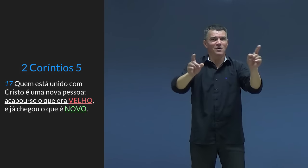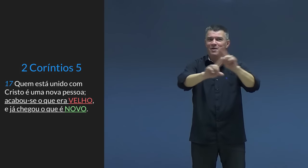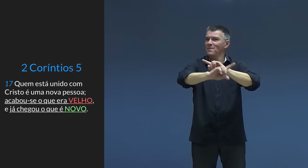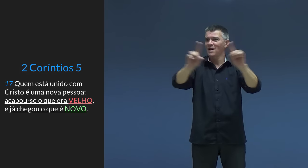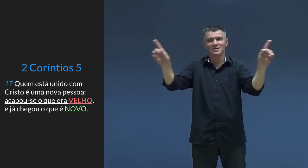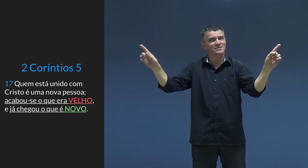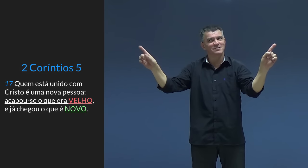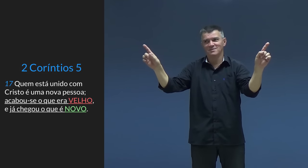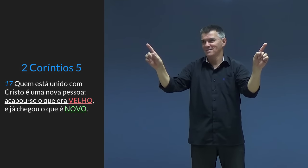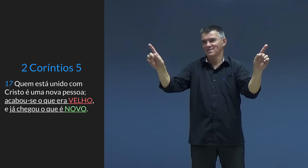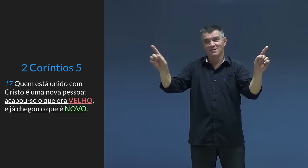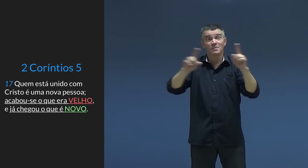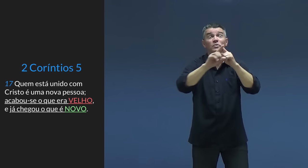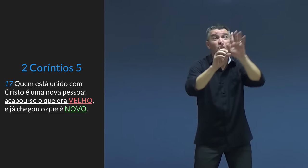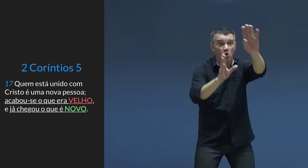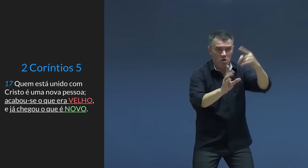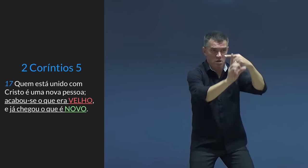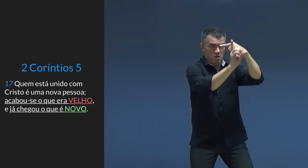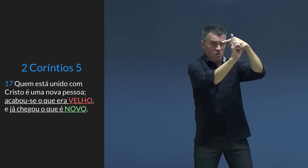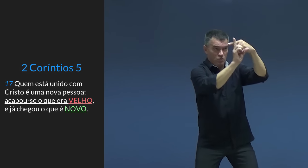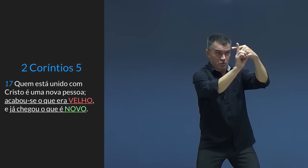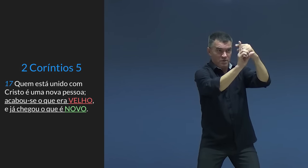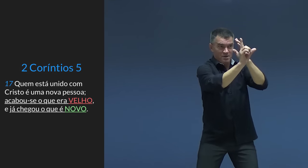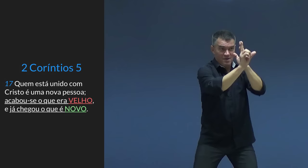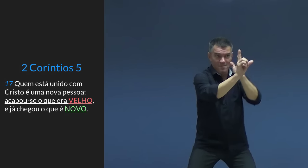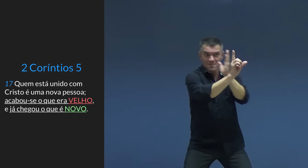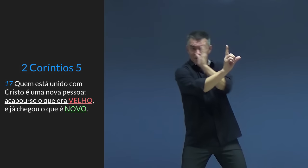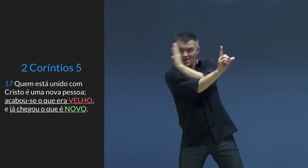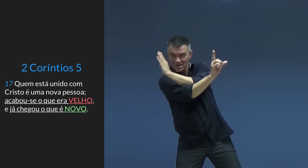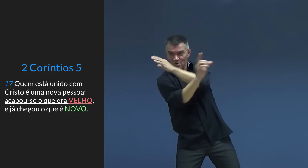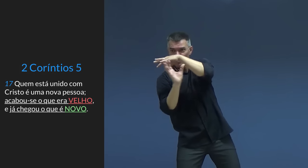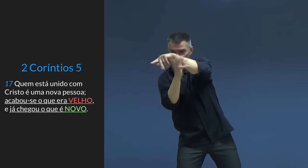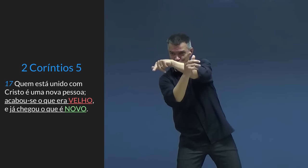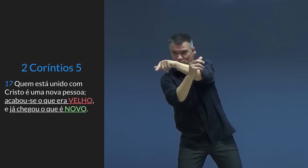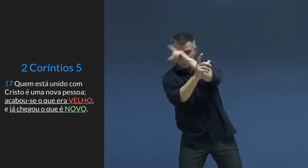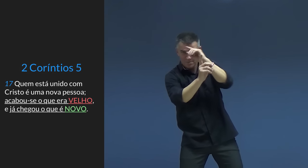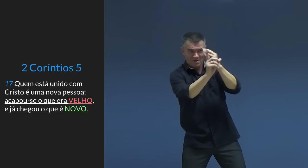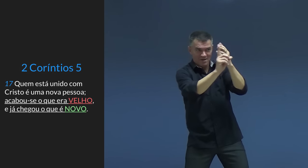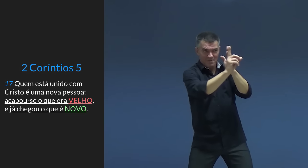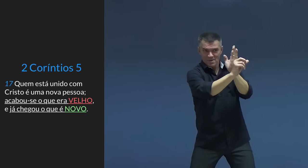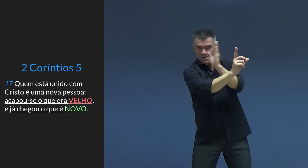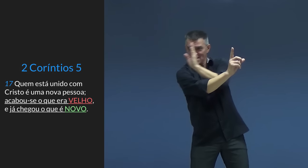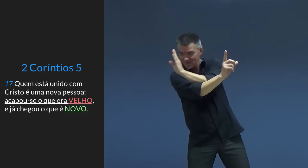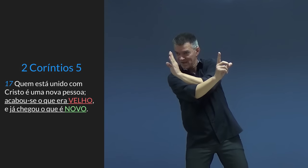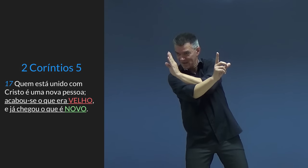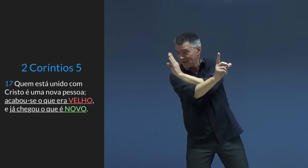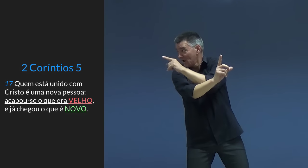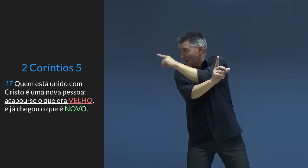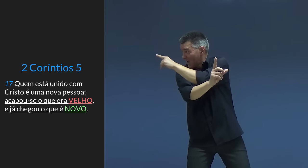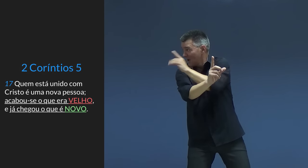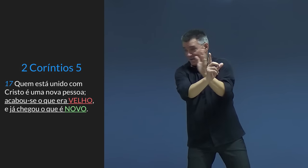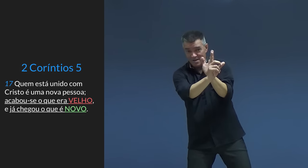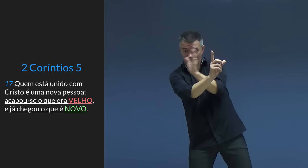né? Você não vai ter mais julgamento. Então, antes de Deus, né? Quando você era do